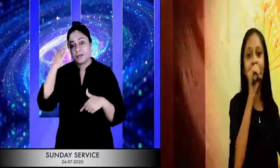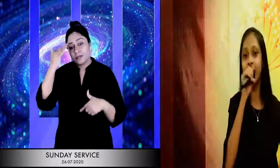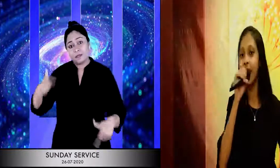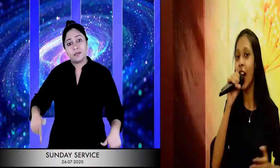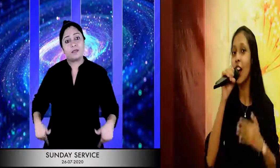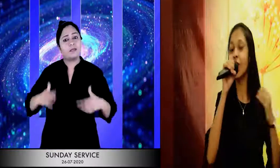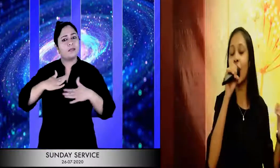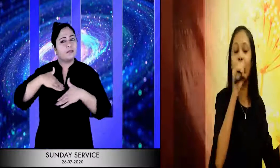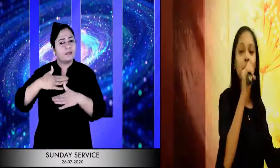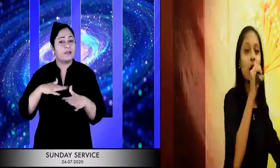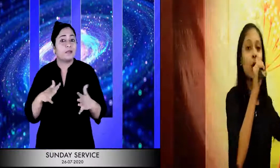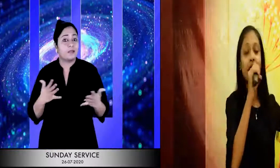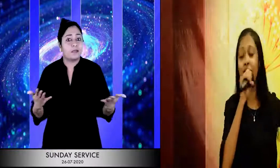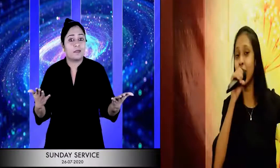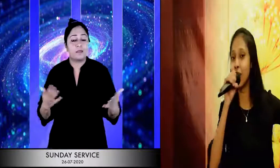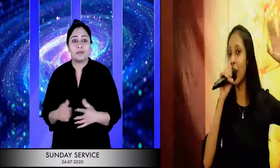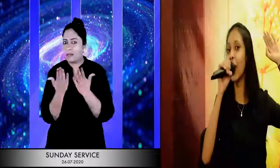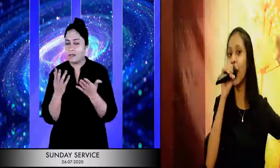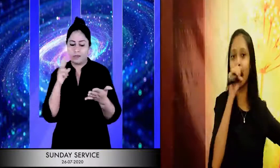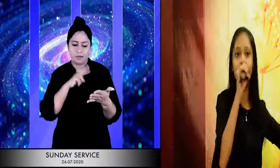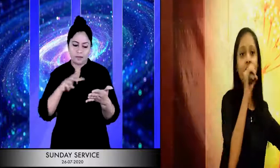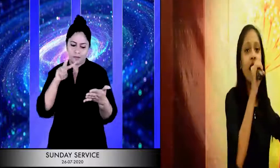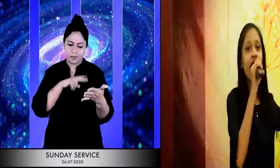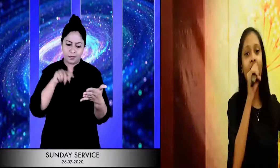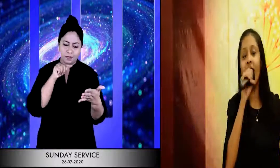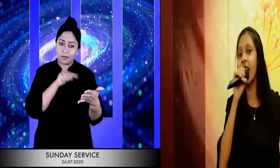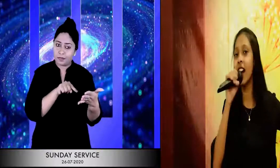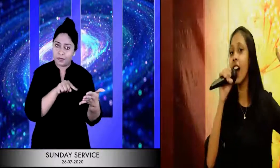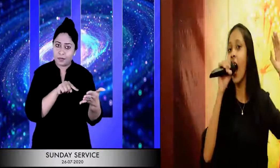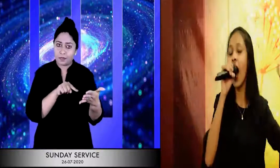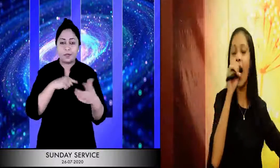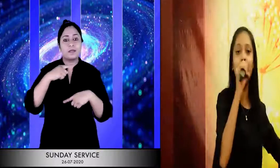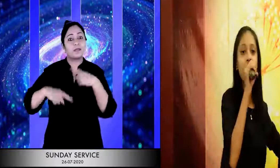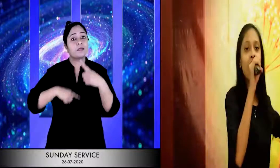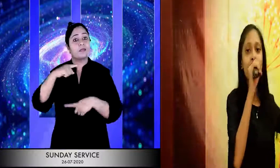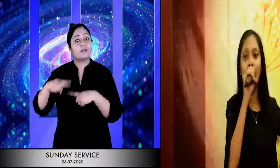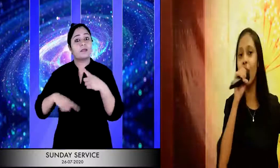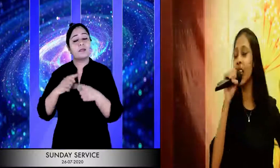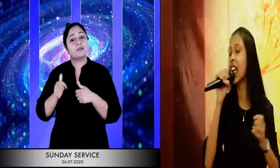জীবন, শব্দ তে সর্বদা আমি চলি,